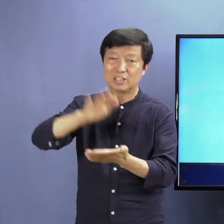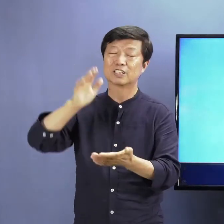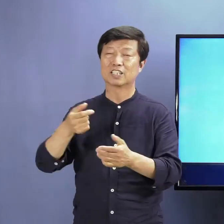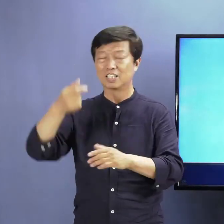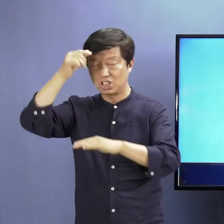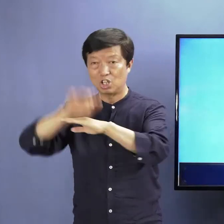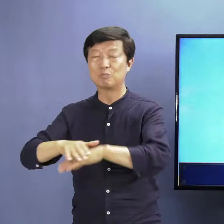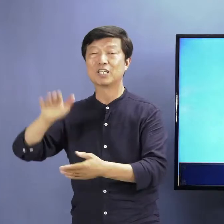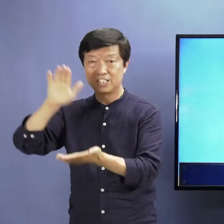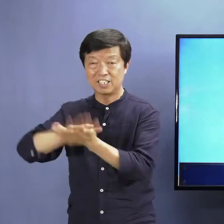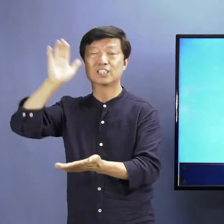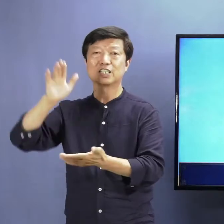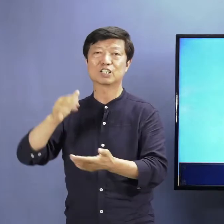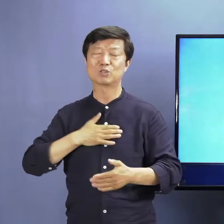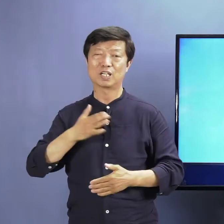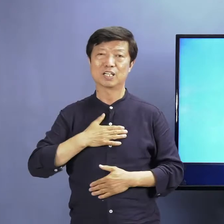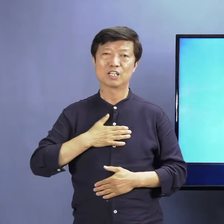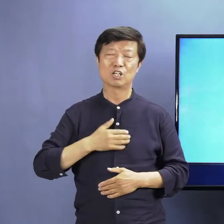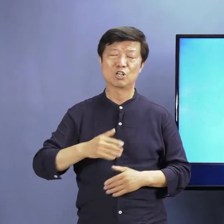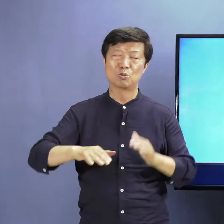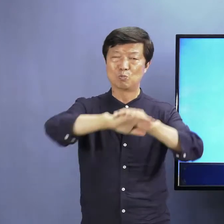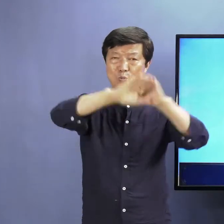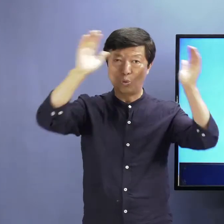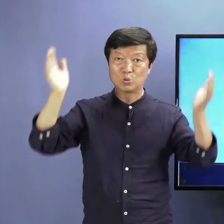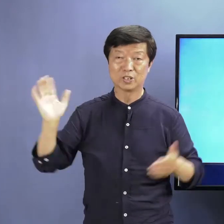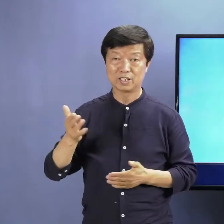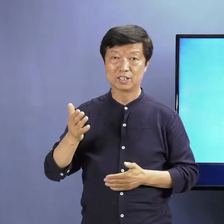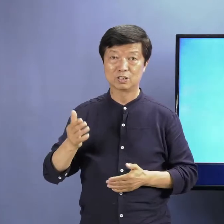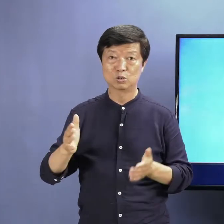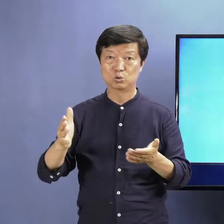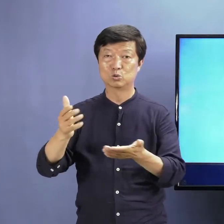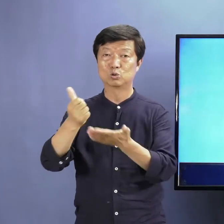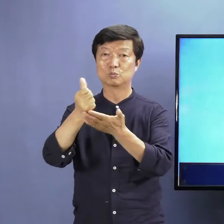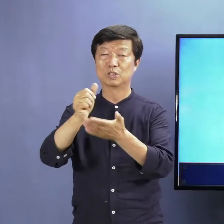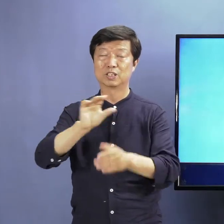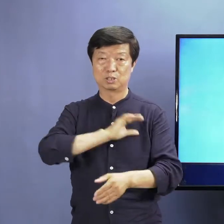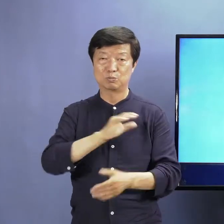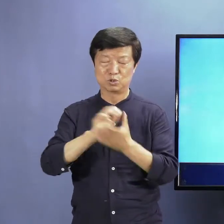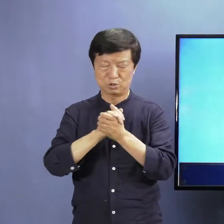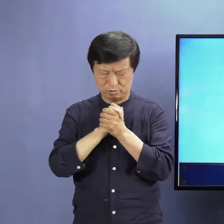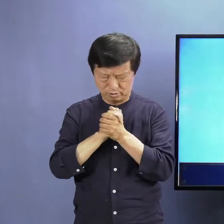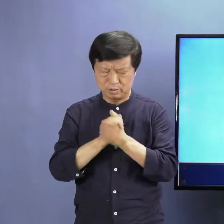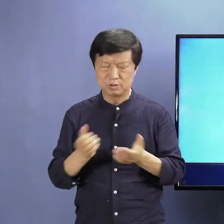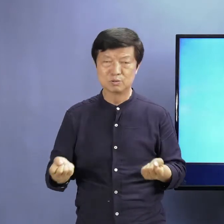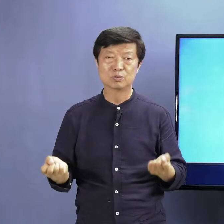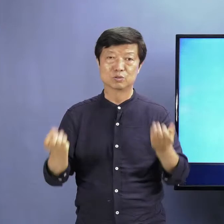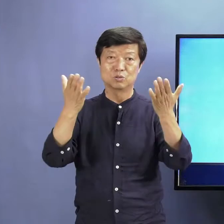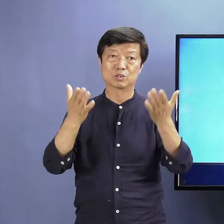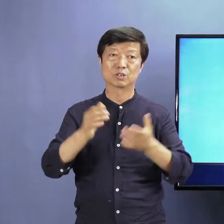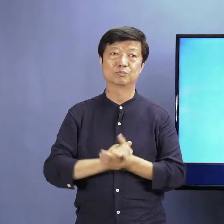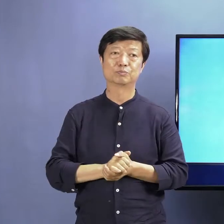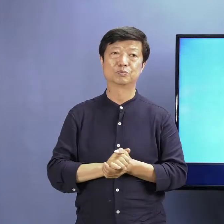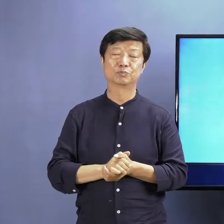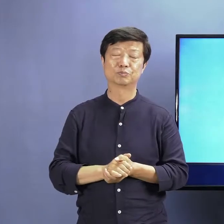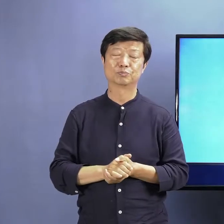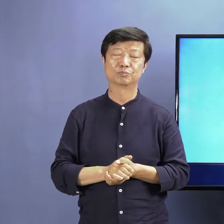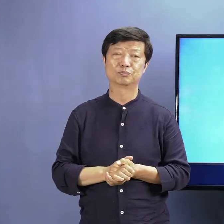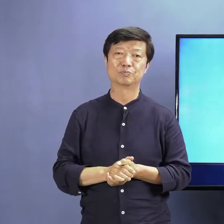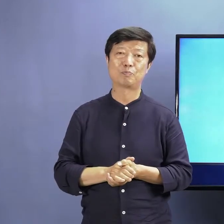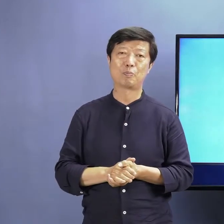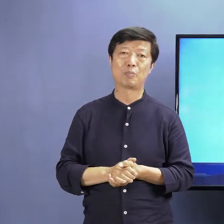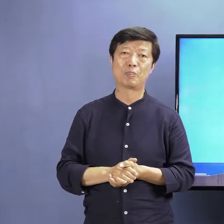열정을 회복하는 우리 모두가 될 수 있기를 주의 이름으로 축원합니다. 이게 오늘 메시지입니다.